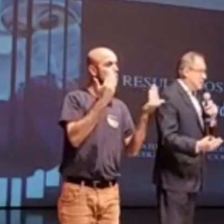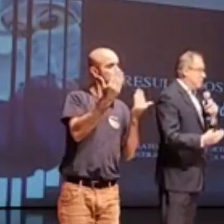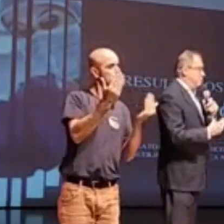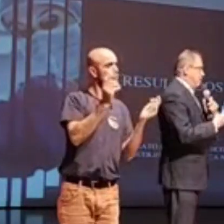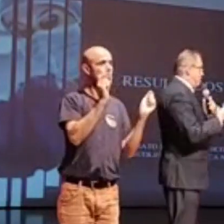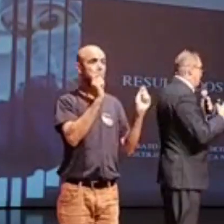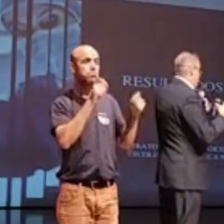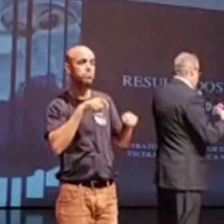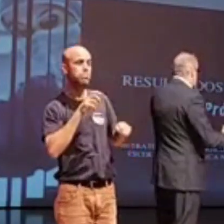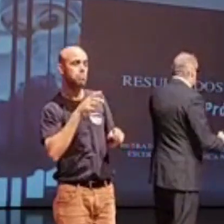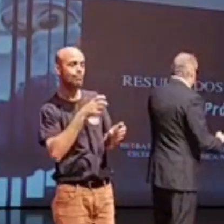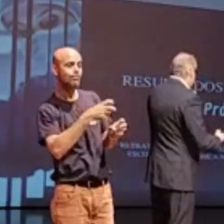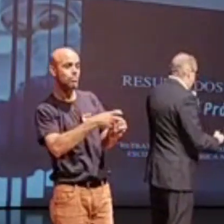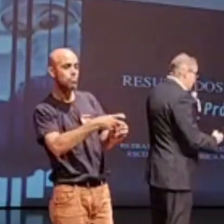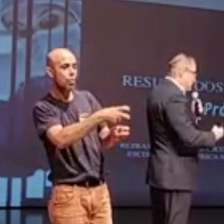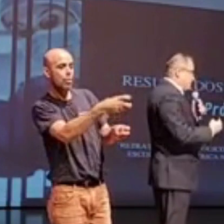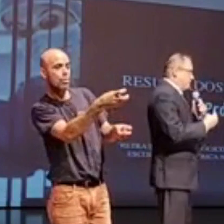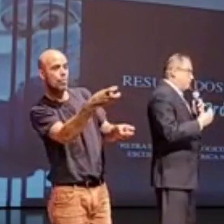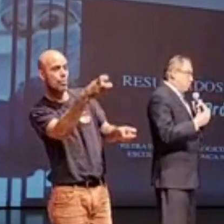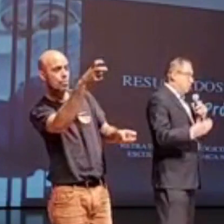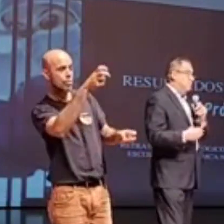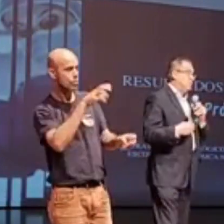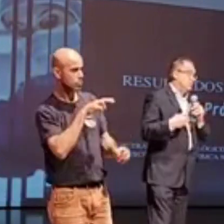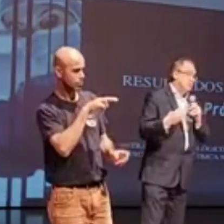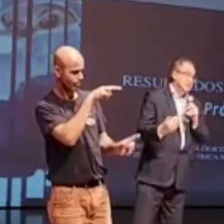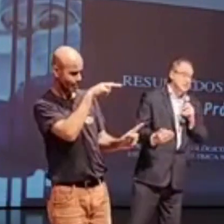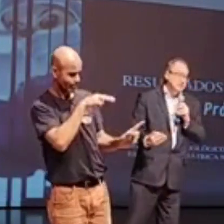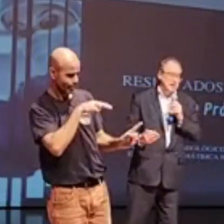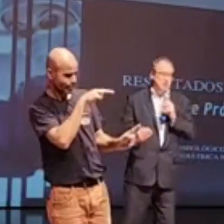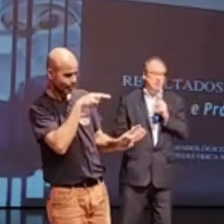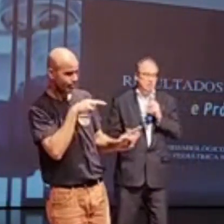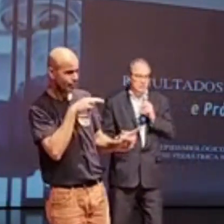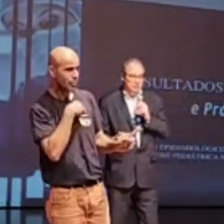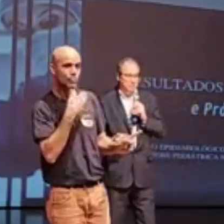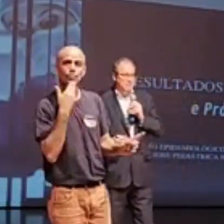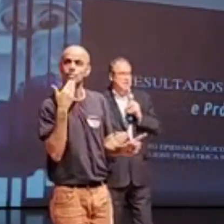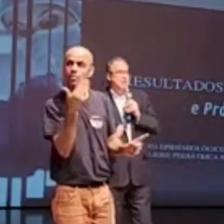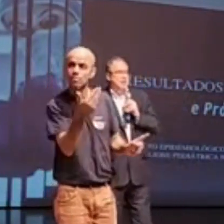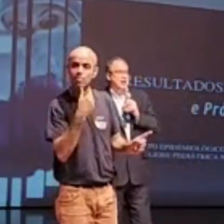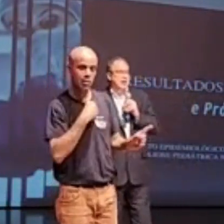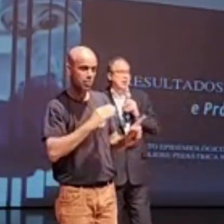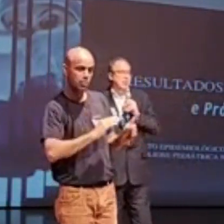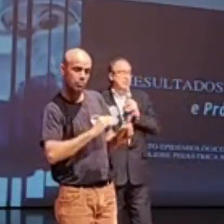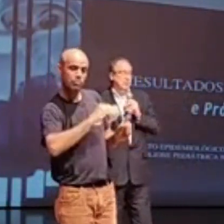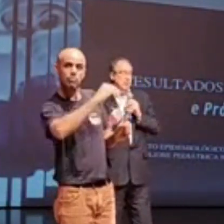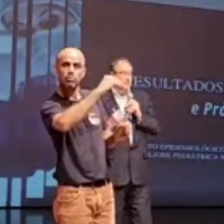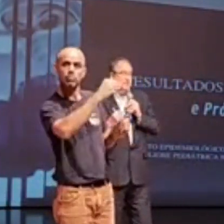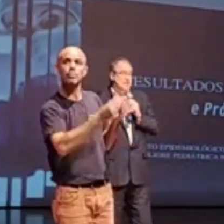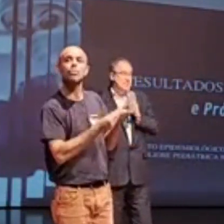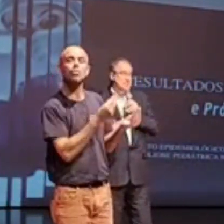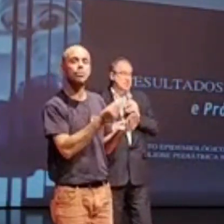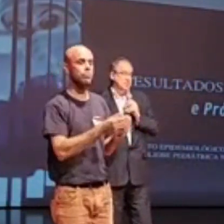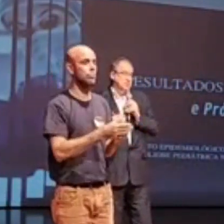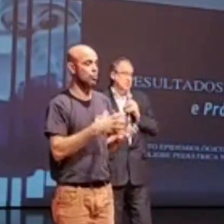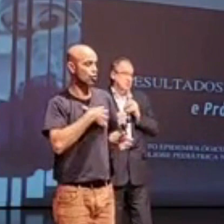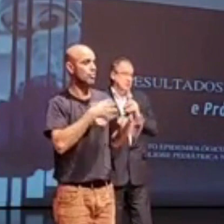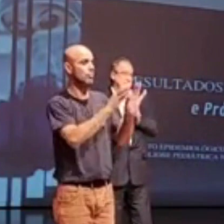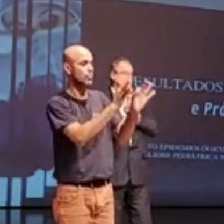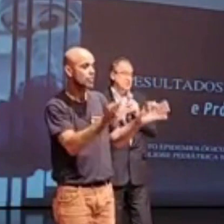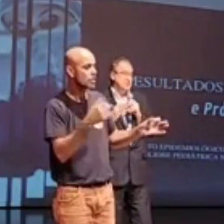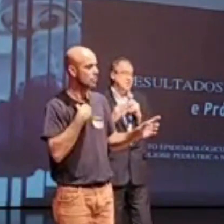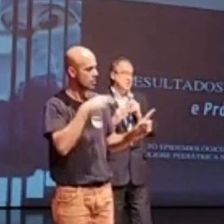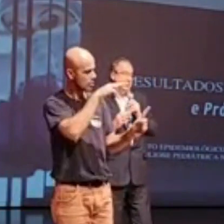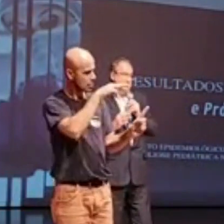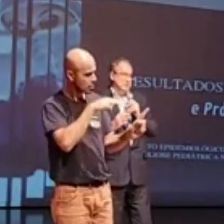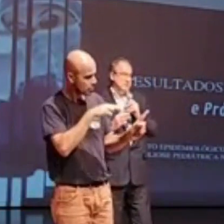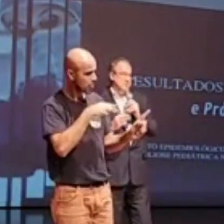clínica pela inspeção estática e quando você solicita essa radiografia. Uma forma simples de você ver são